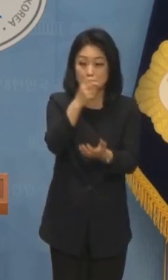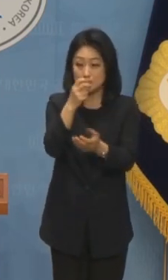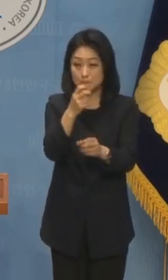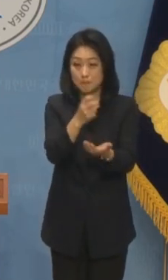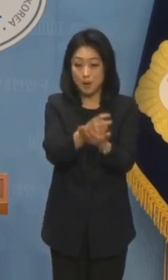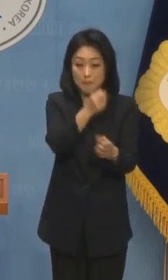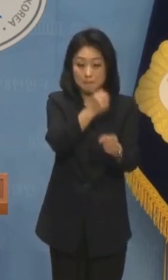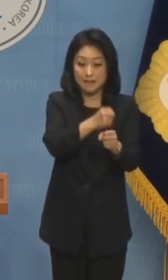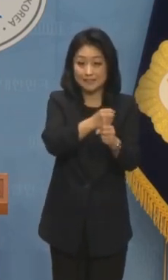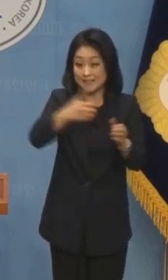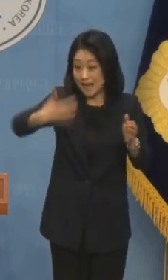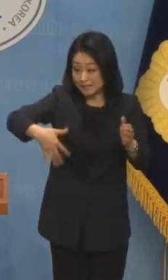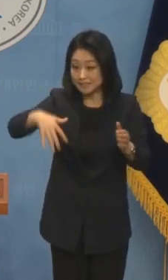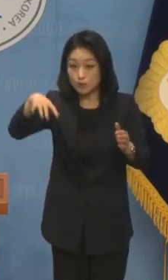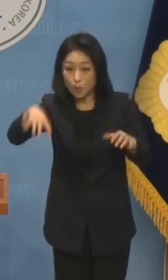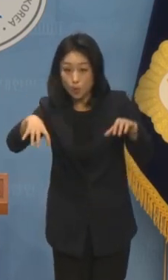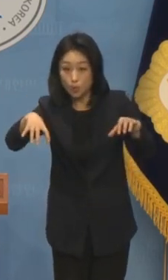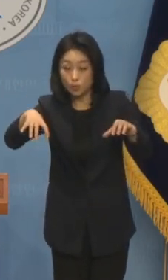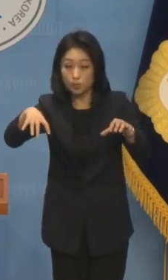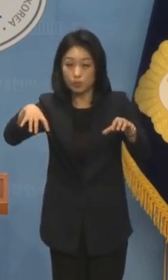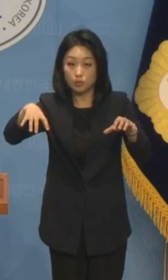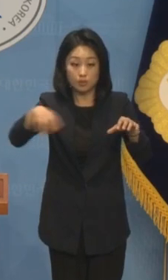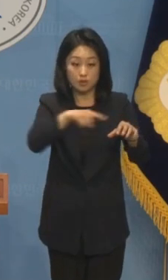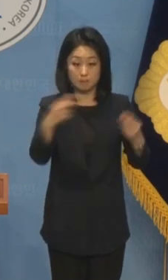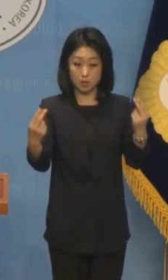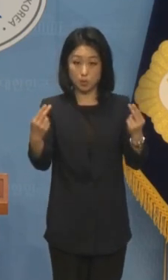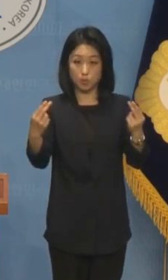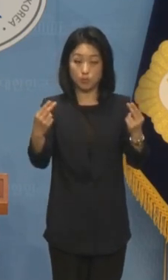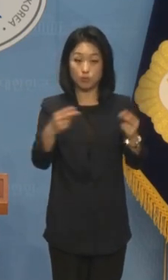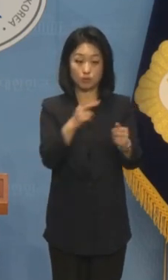않은 지역에 비해 교권 침해 사례가 훨씬